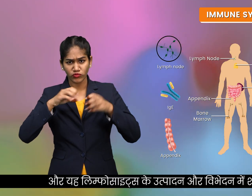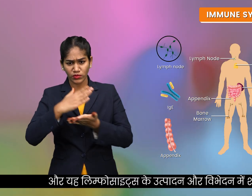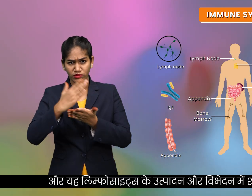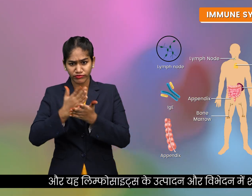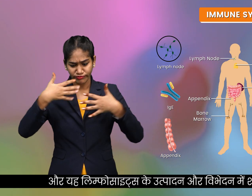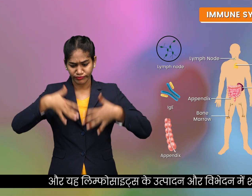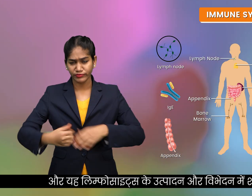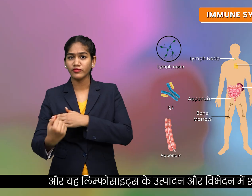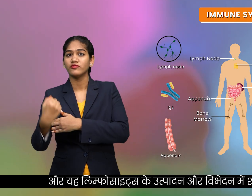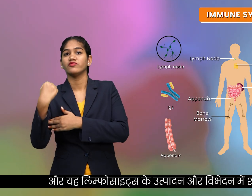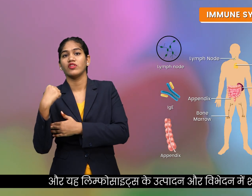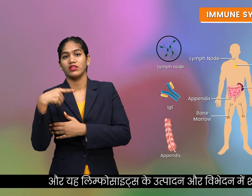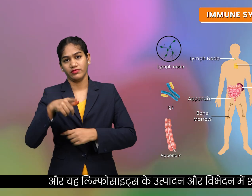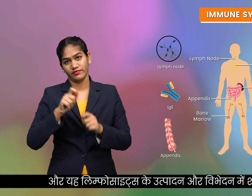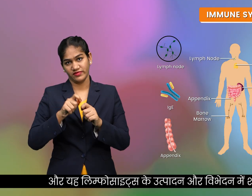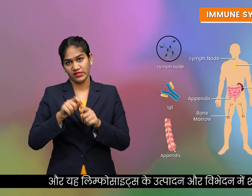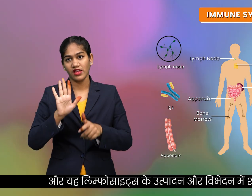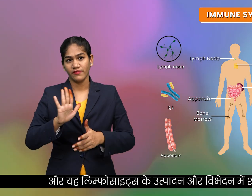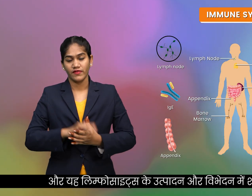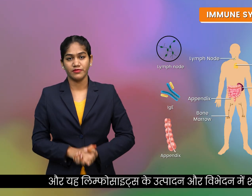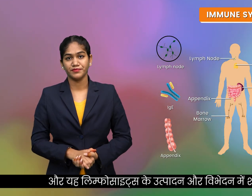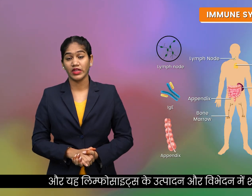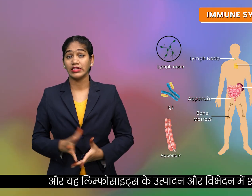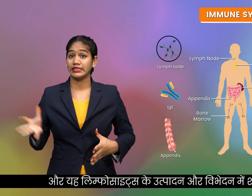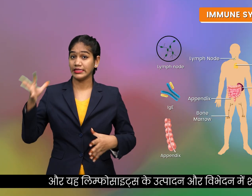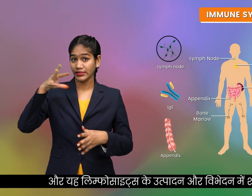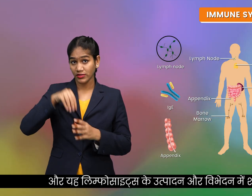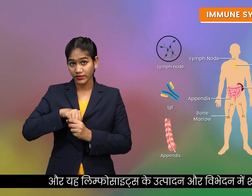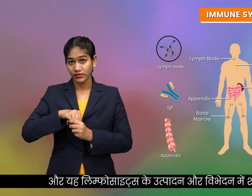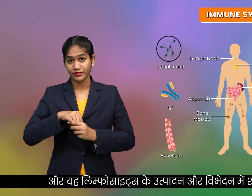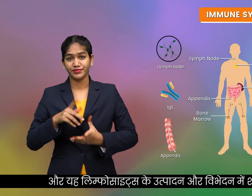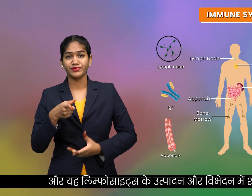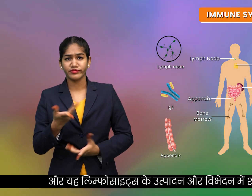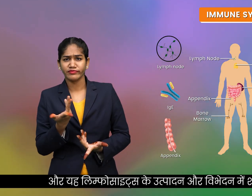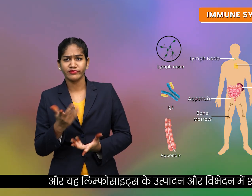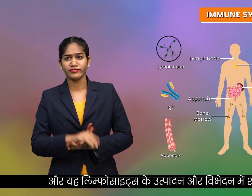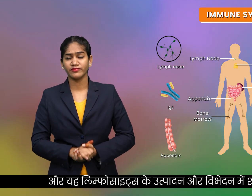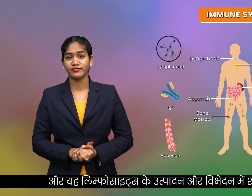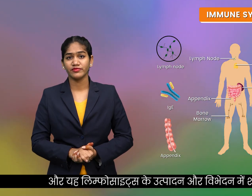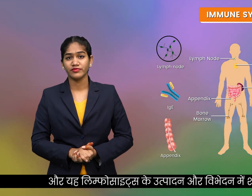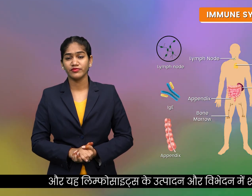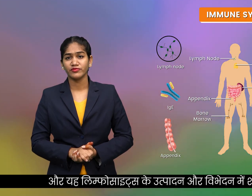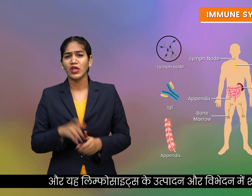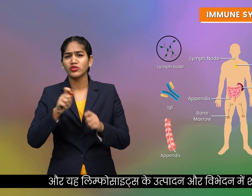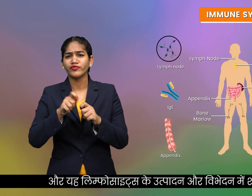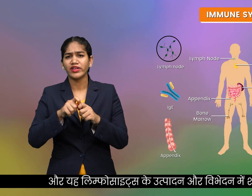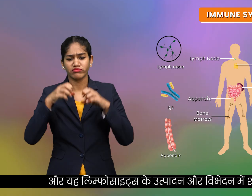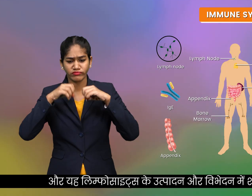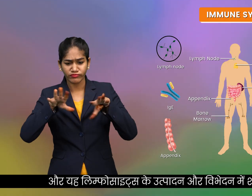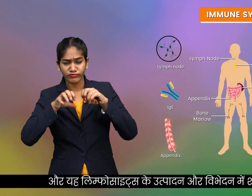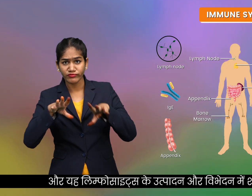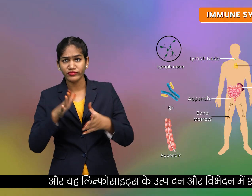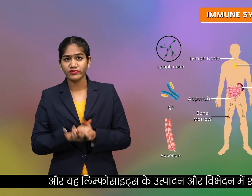यह लिम्फोसाइट्स के उत्पादन और विभेदन में शामिल होता है।